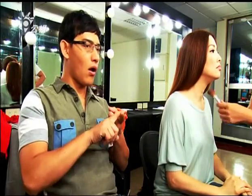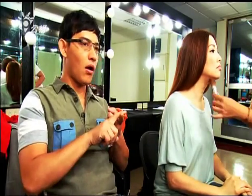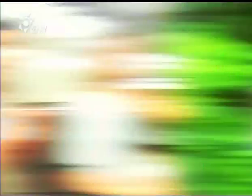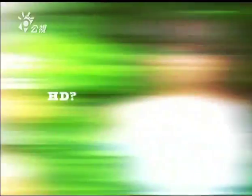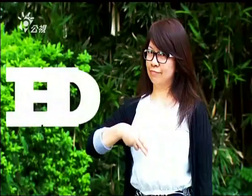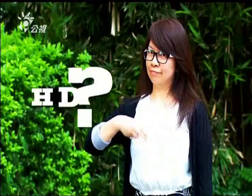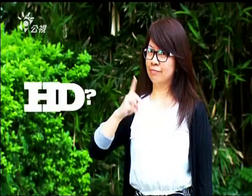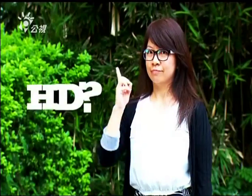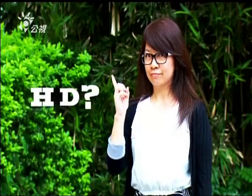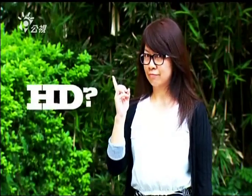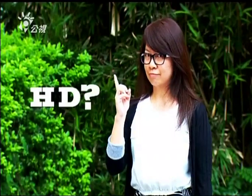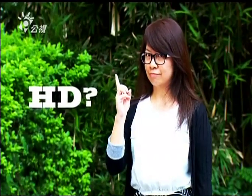呀。 HD？